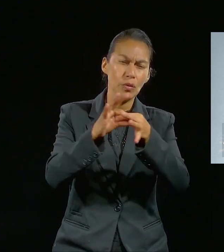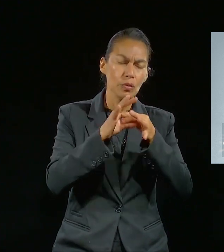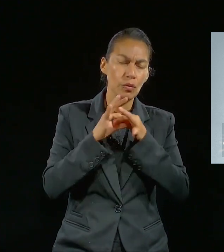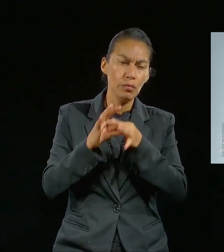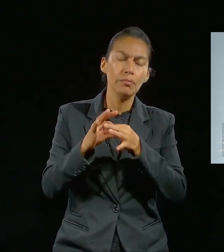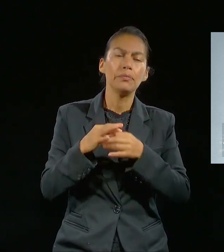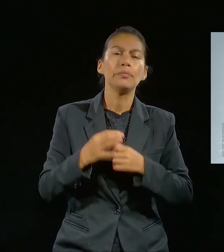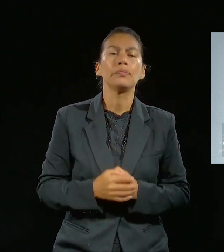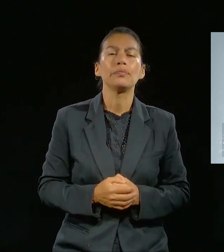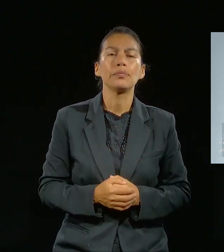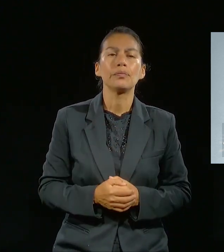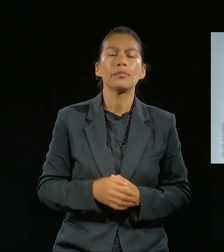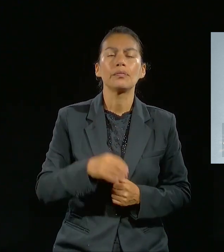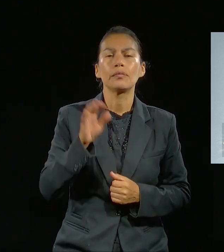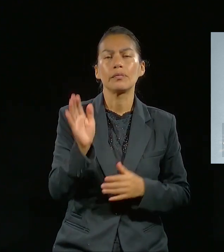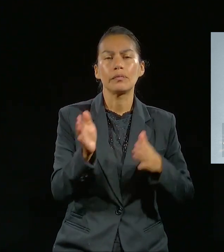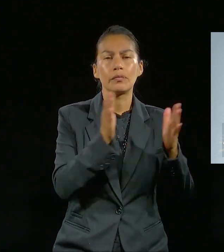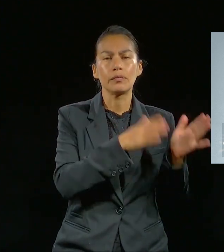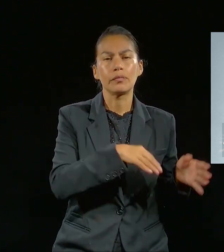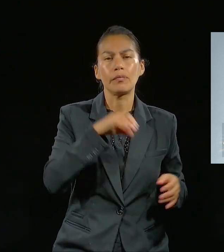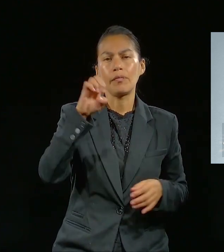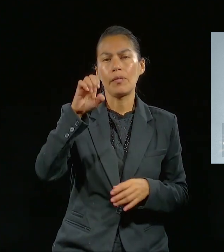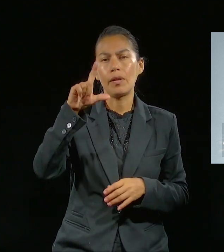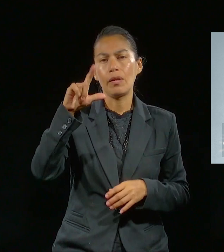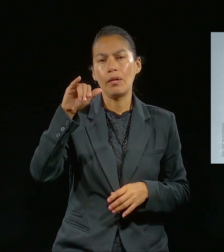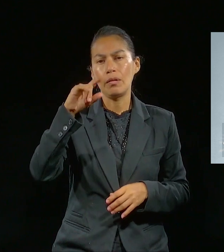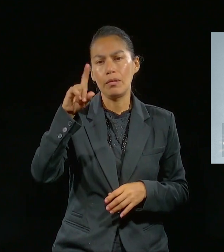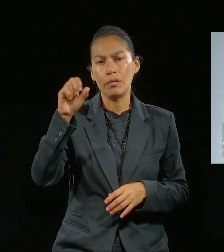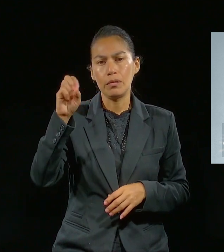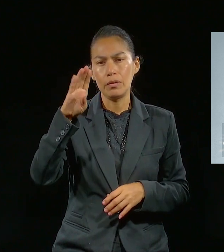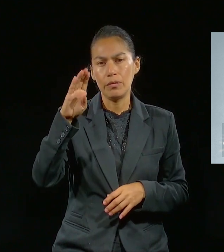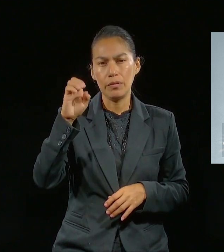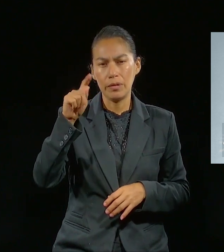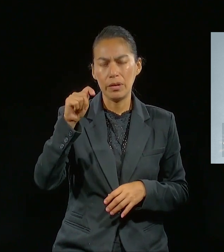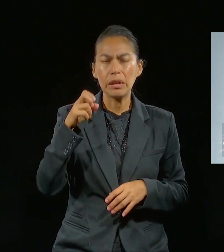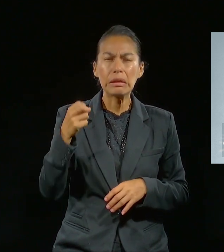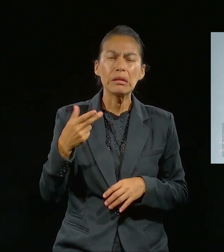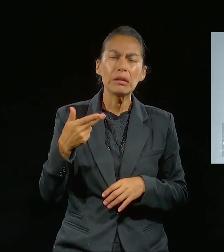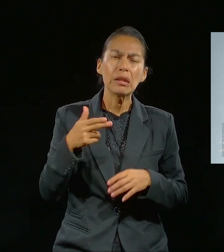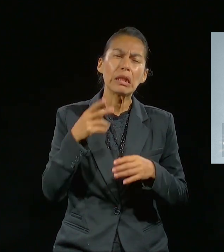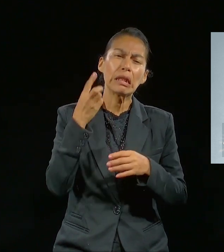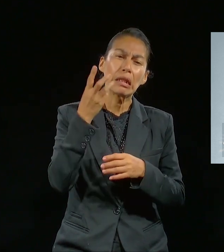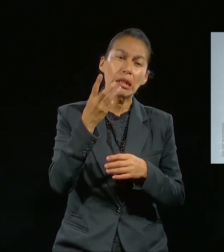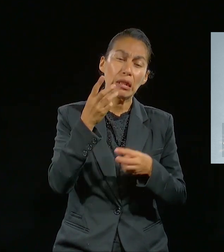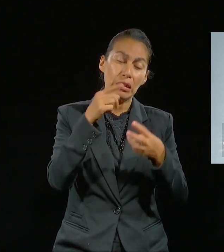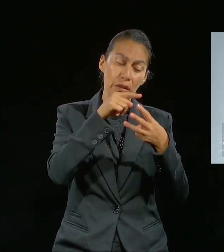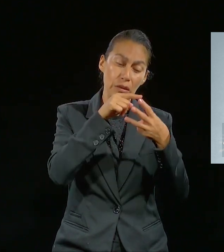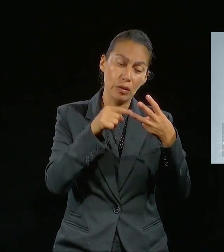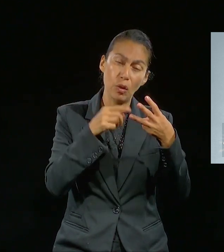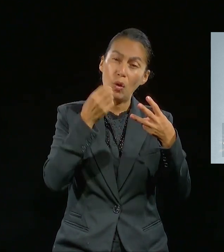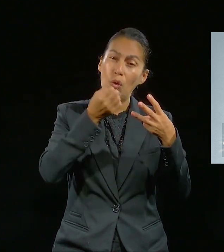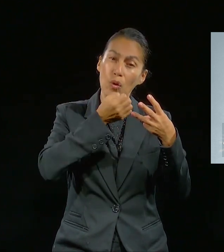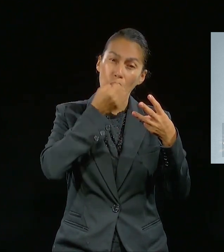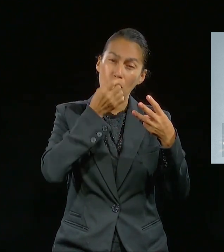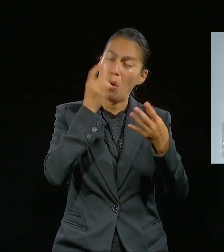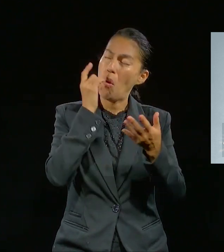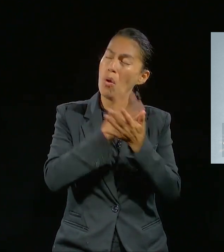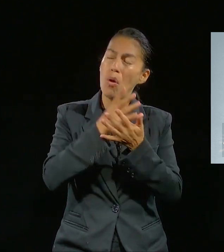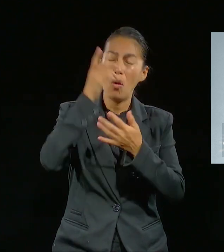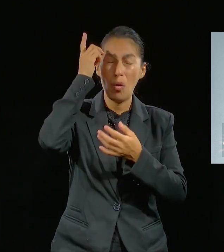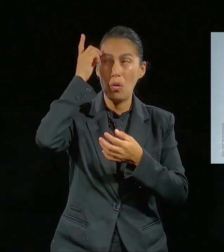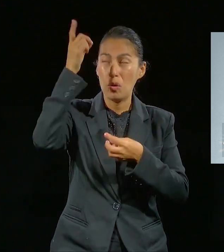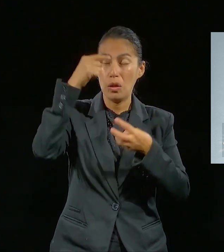intercediendo, uniéndose a ustedes en oración. Elizabeth, buenas noches. Tengo tres motivos de oración. Solamente el